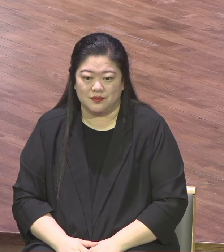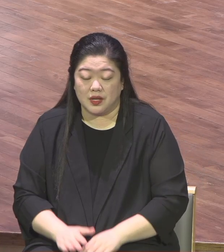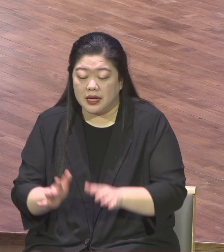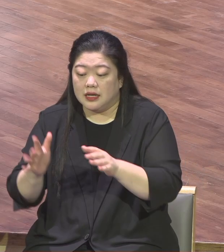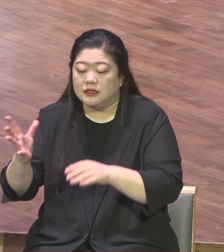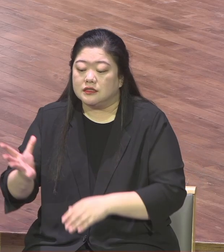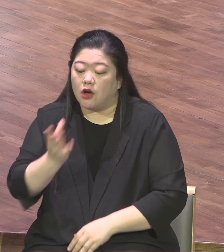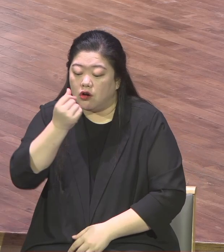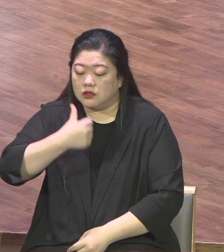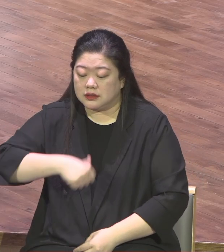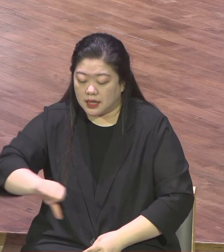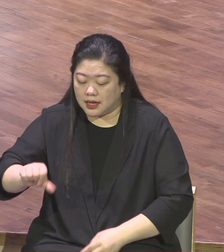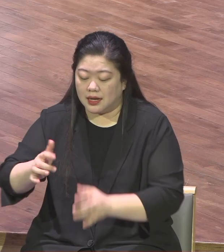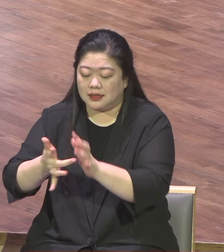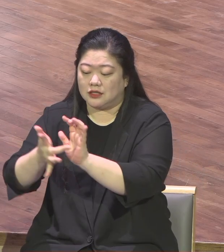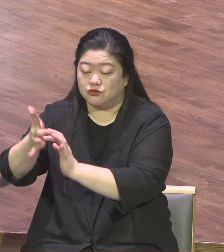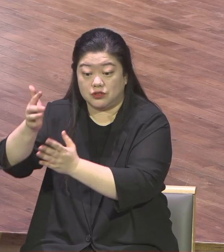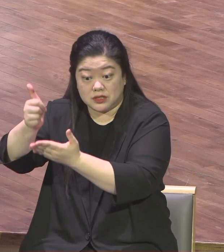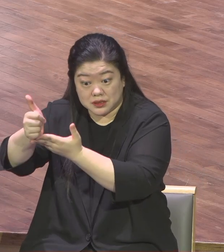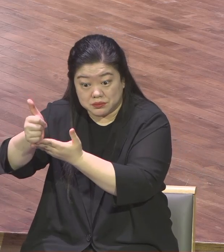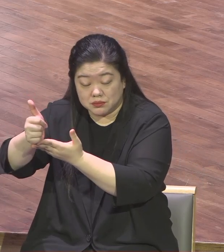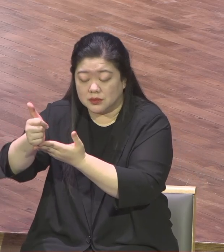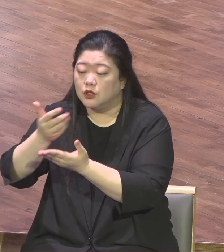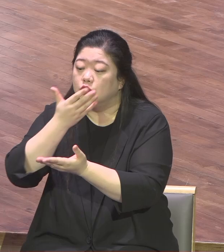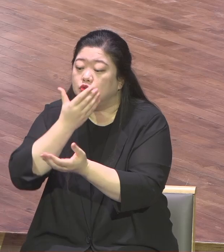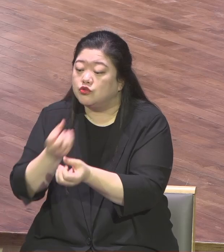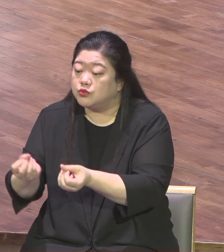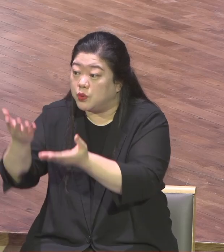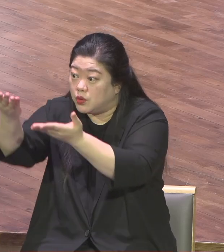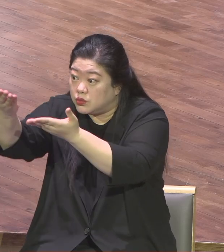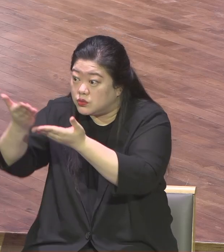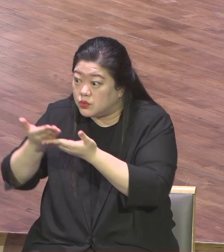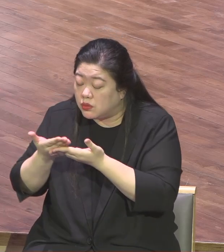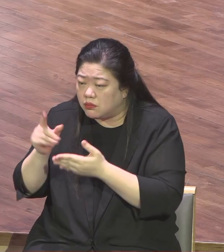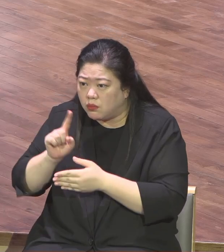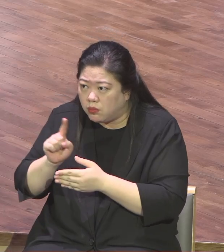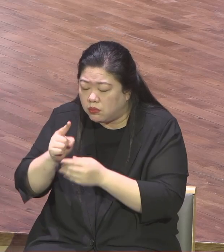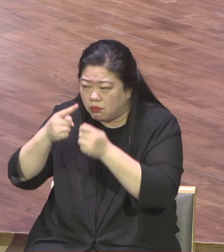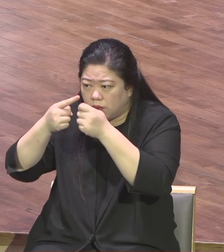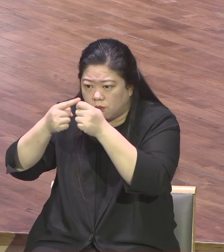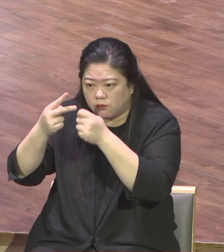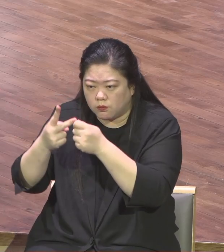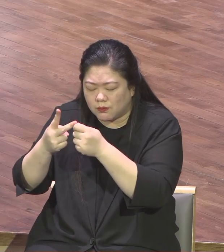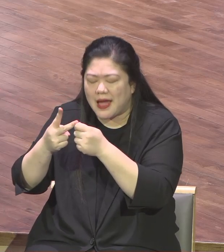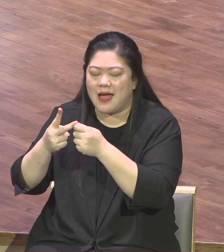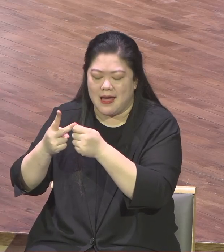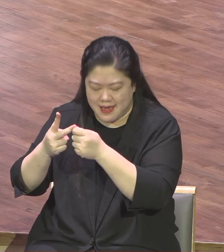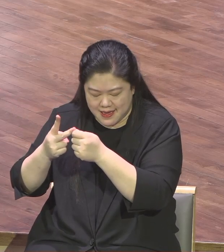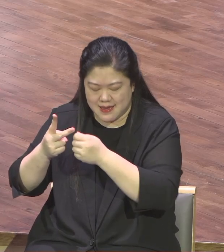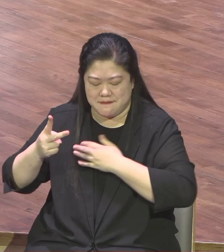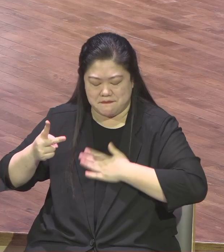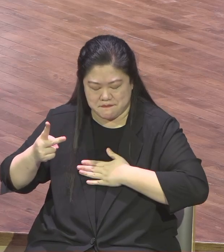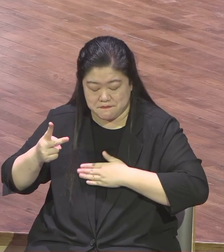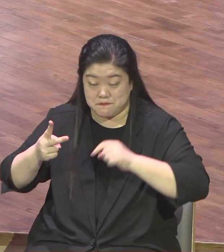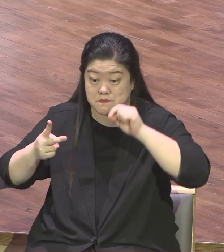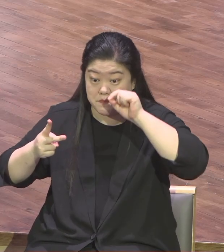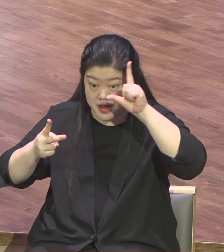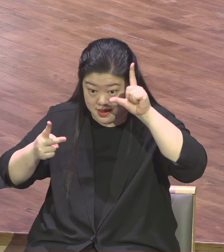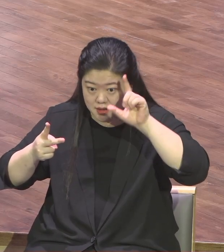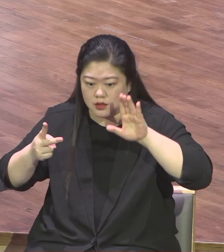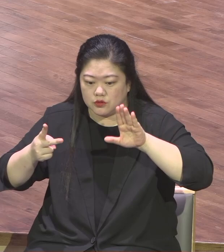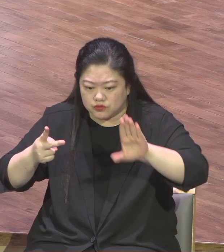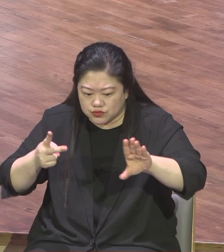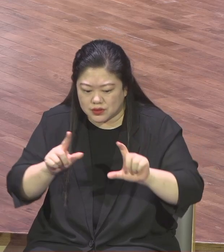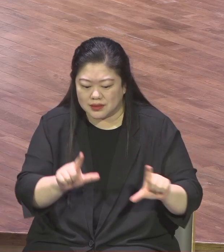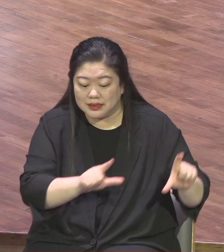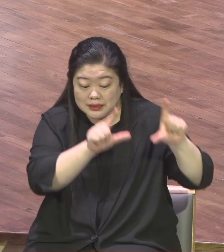주시는 헤븐리 블레싱 이 블레싱을 이것이 무엇인지 체험하고 그 능력 힘입어서 이